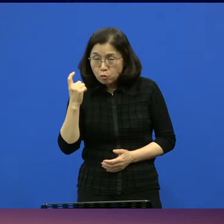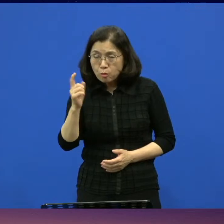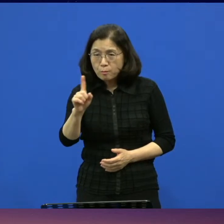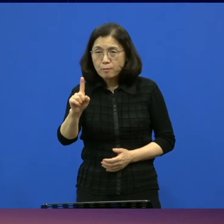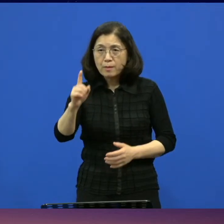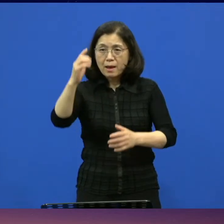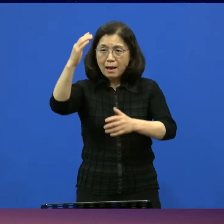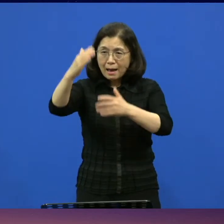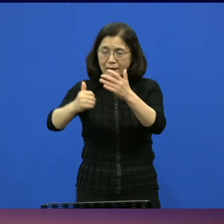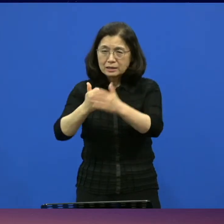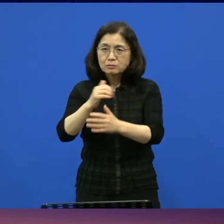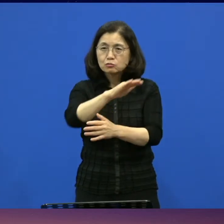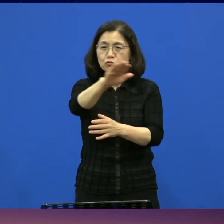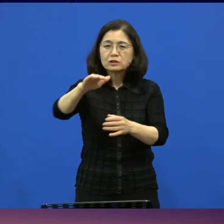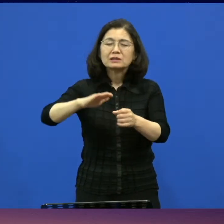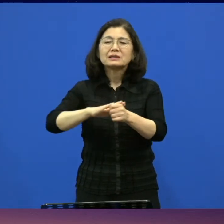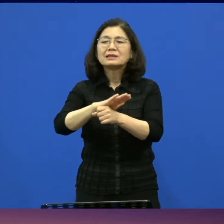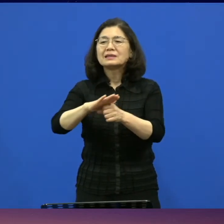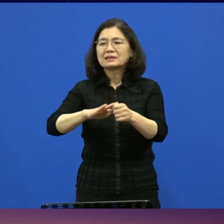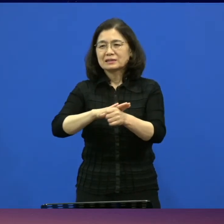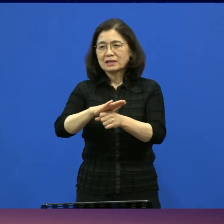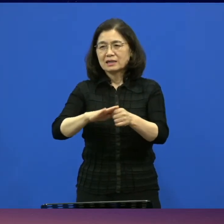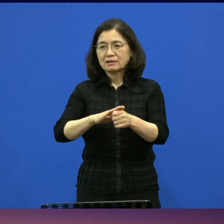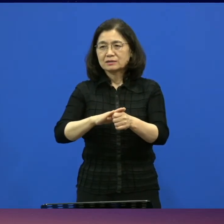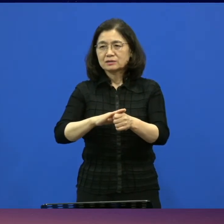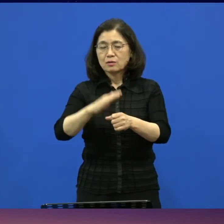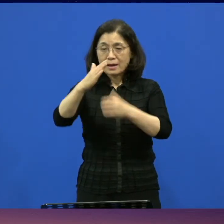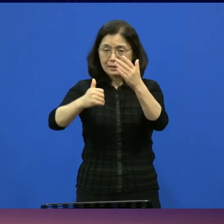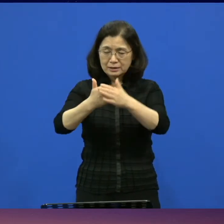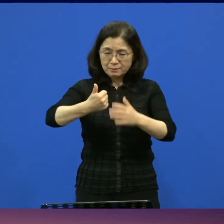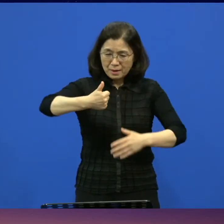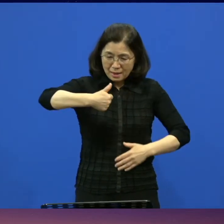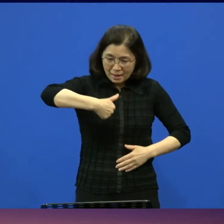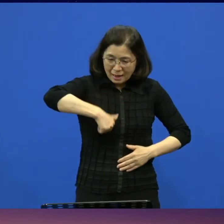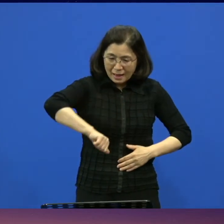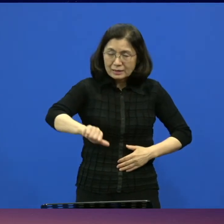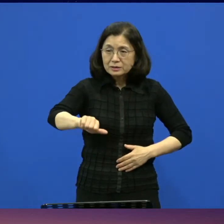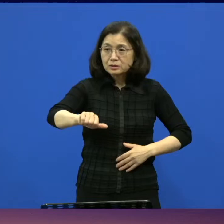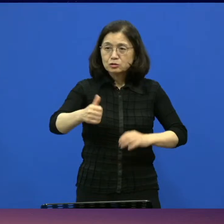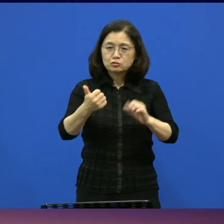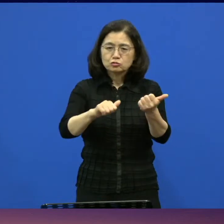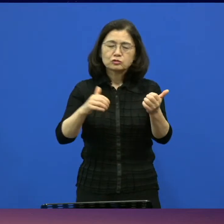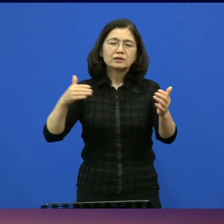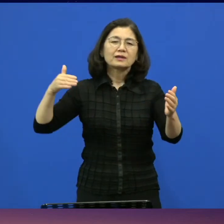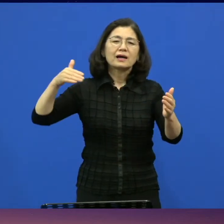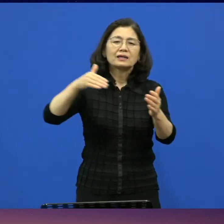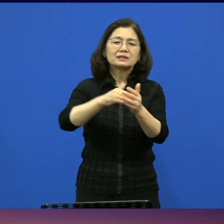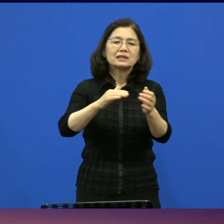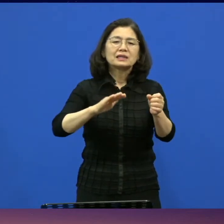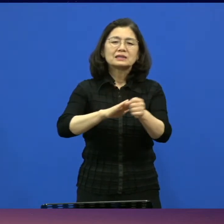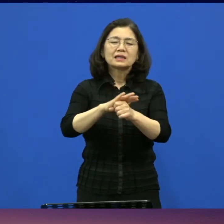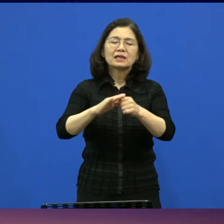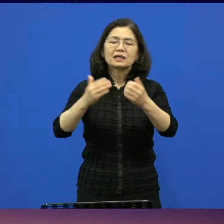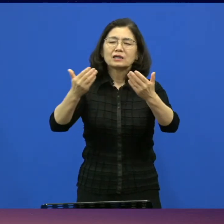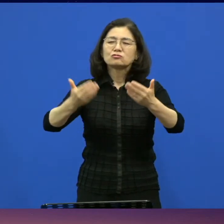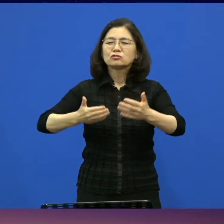사랑하시되 당신의 아들을 우리를 위해 내어주시기까지 사랑하신, 자기 아들을 아끼지 아니하셨던 그